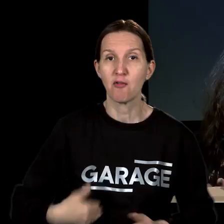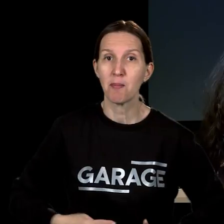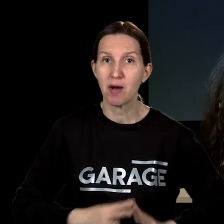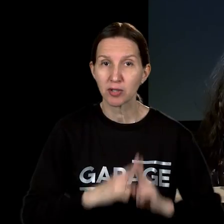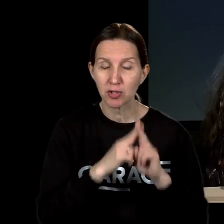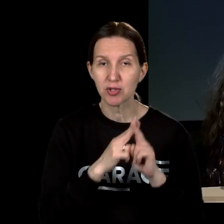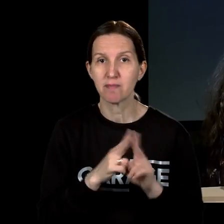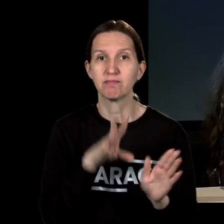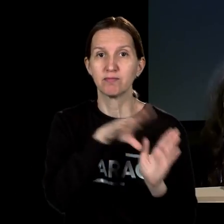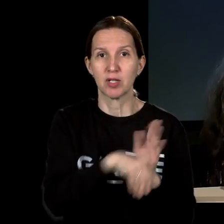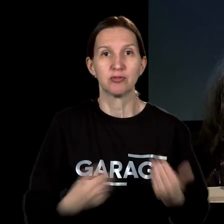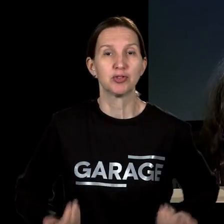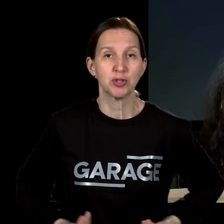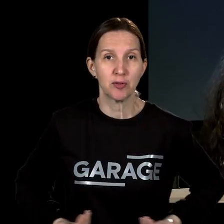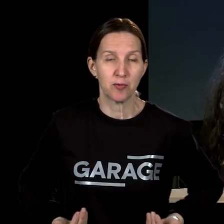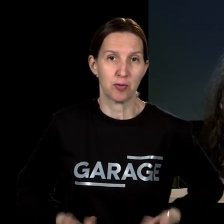там поселиться на